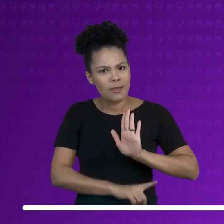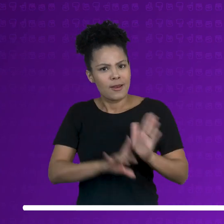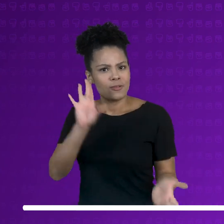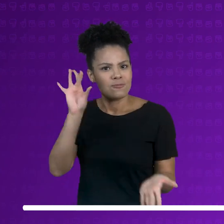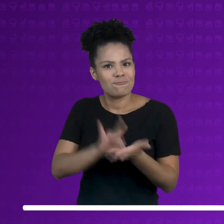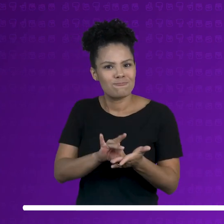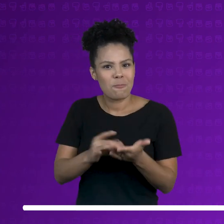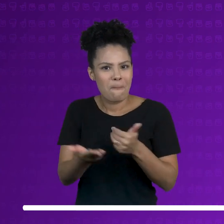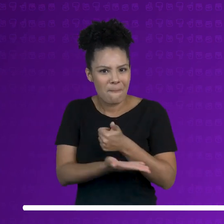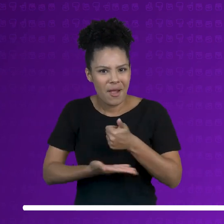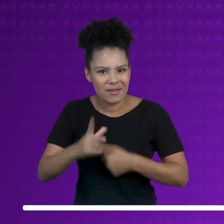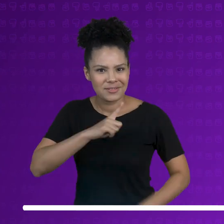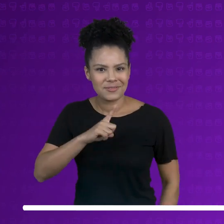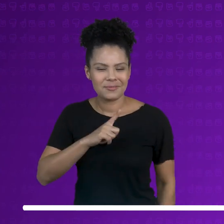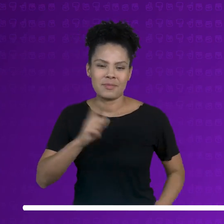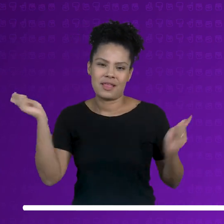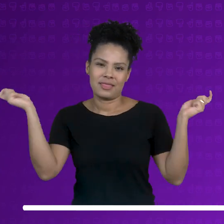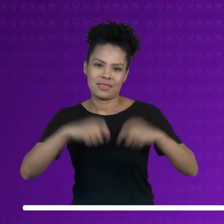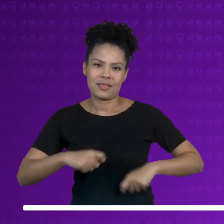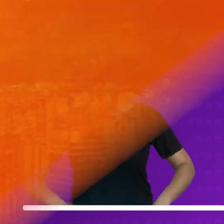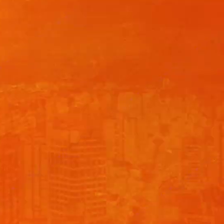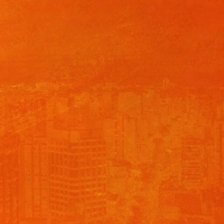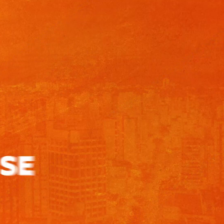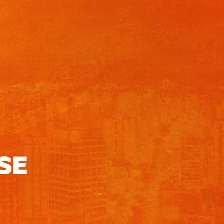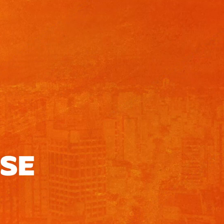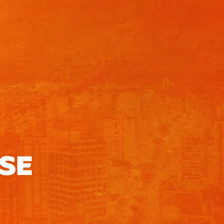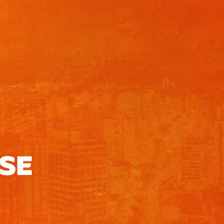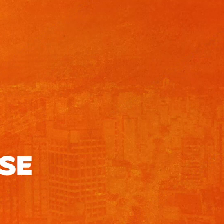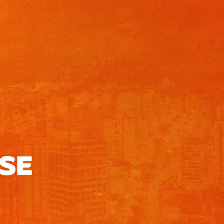cumprimento de todos os seus direitos básicos.